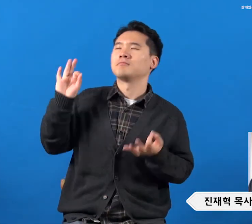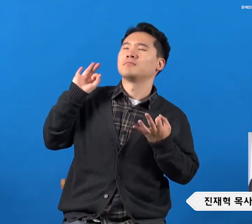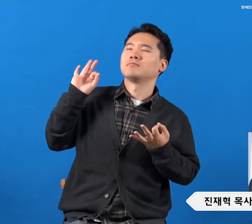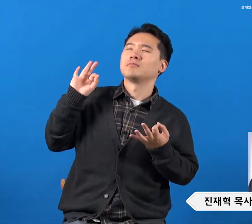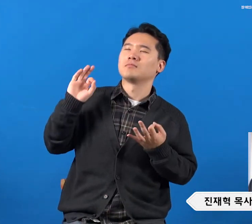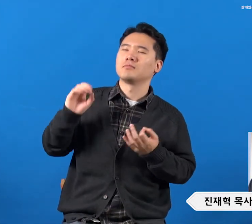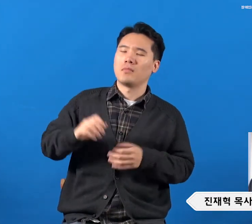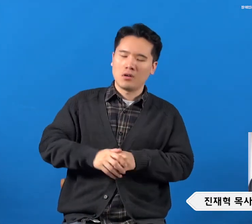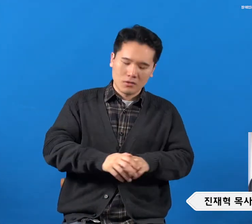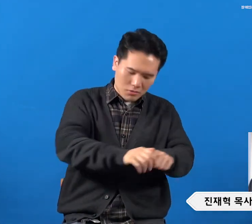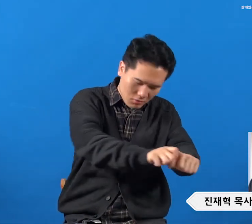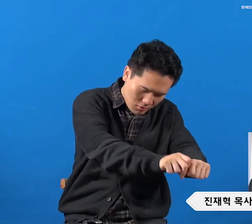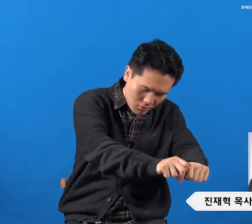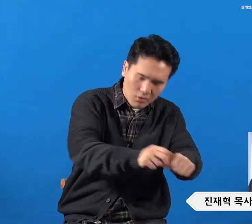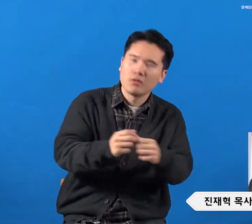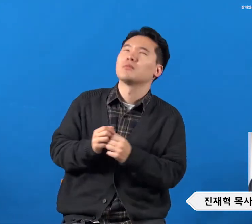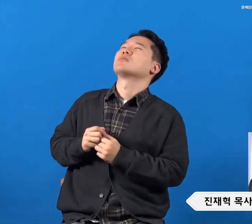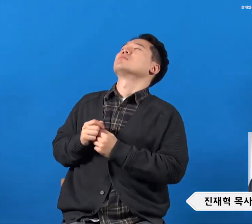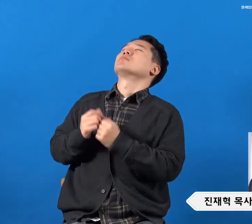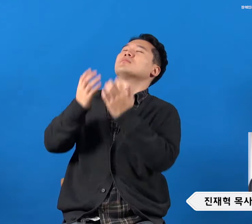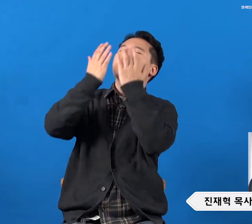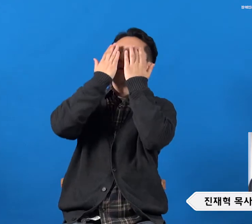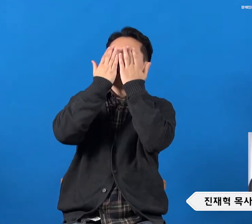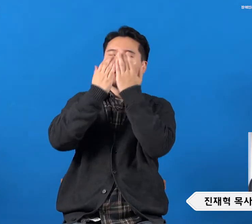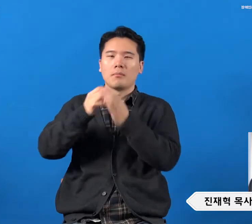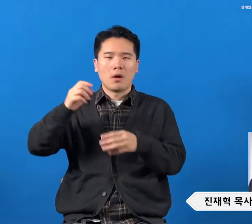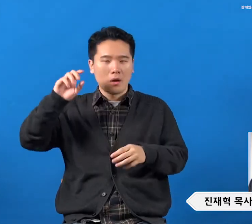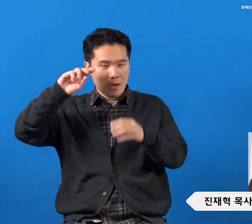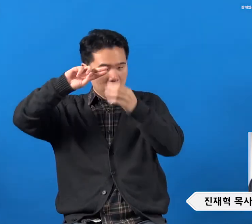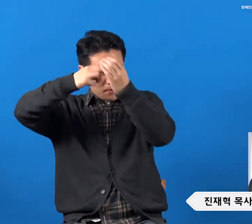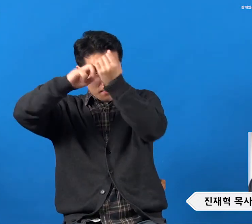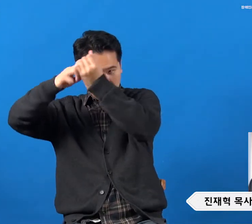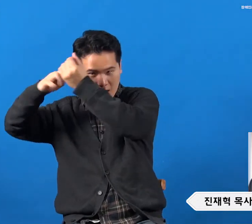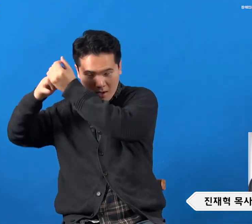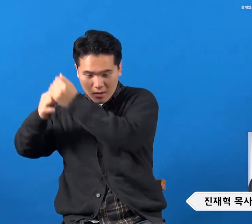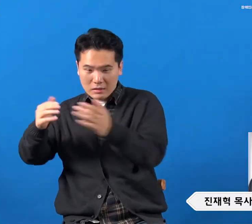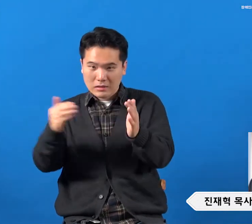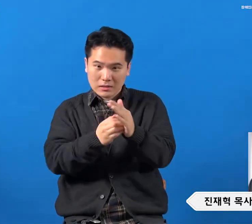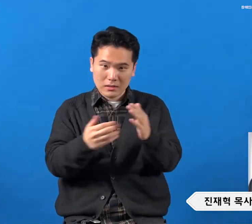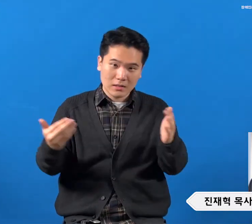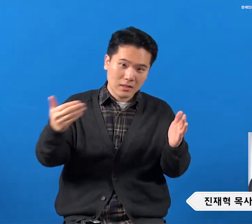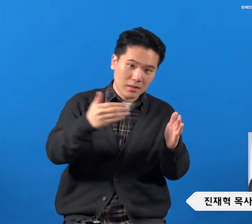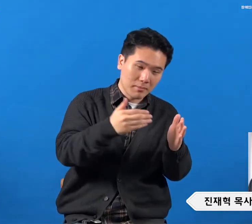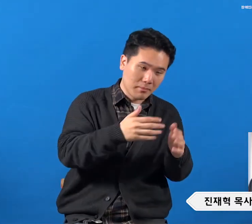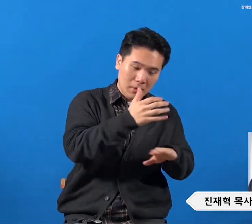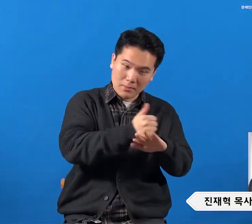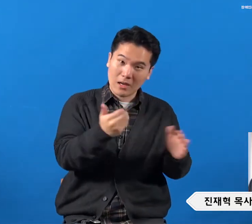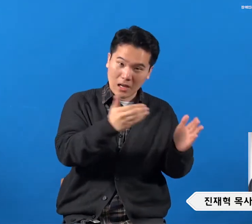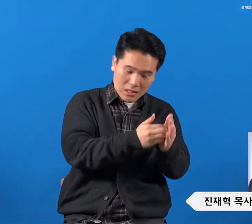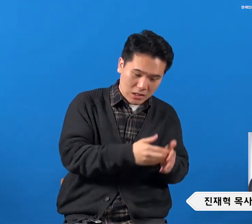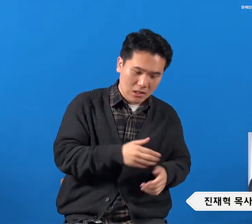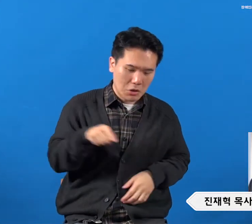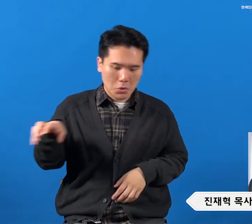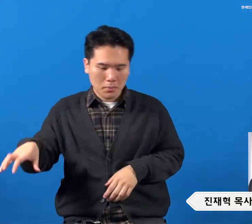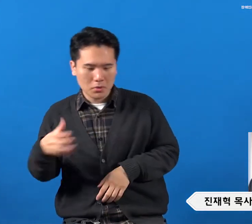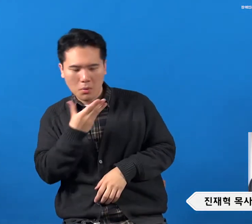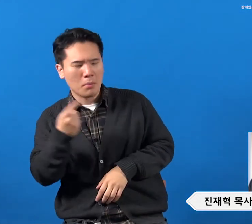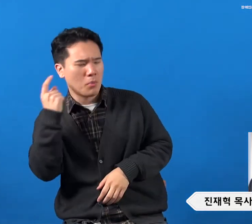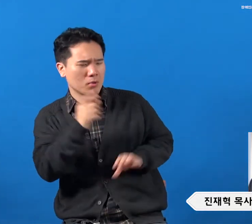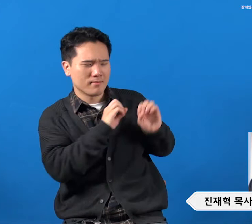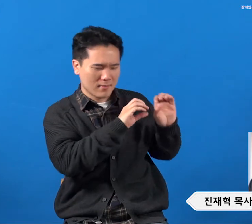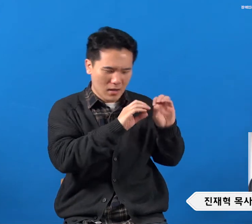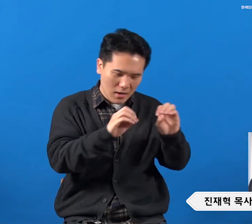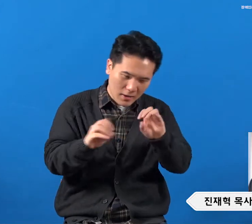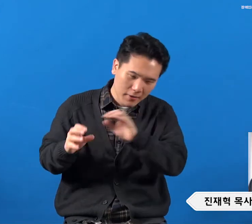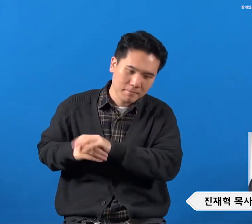듣습니다. 머리 하는 대로 갑니다. 파마해주고 끝날 때까지 뭐 합니까? 옆에서 복음 전합니다. 그리고 나서 다